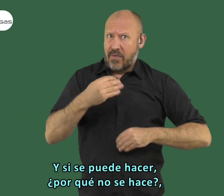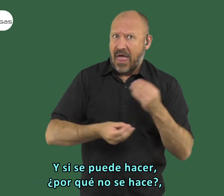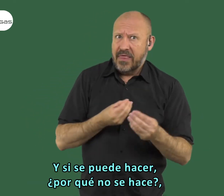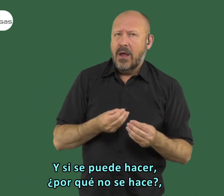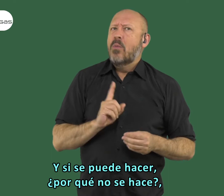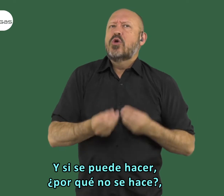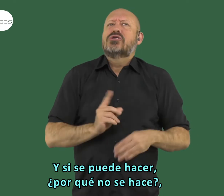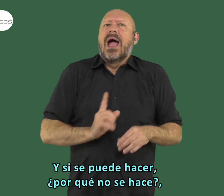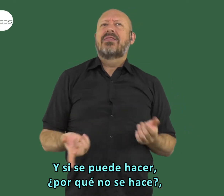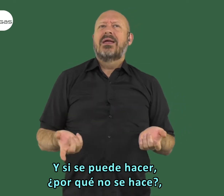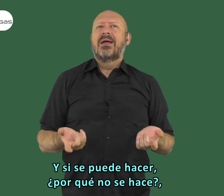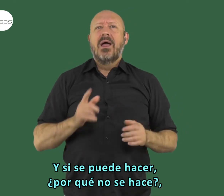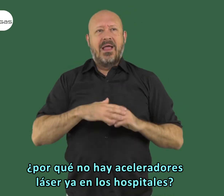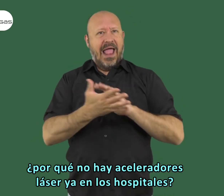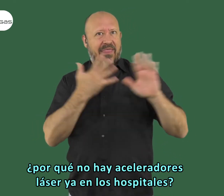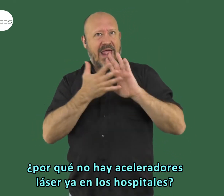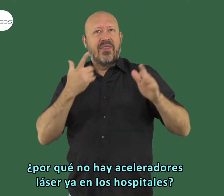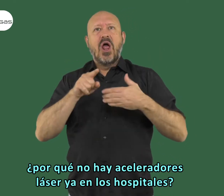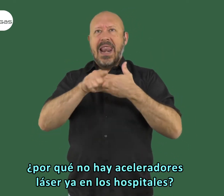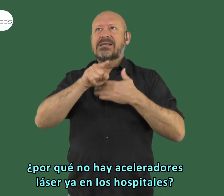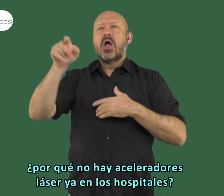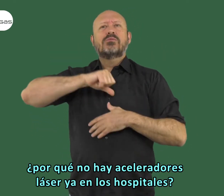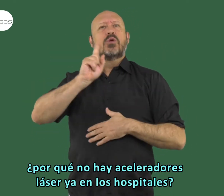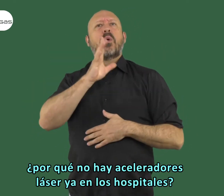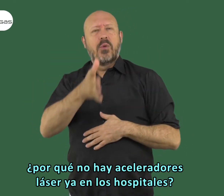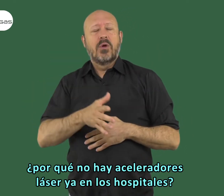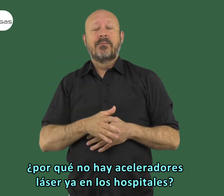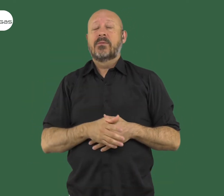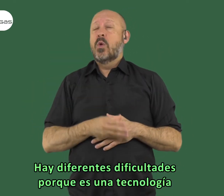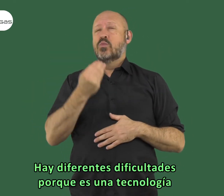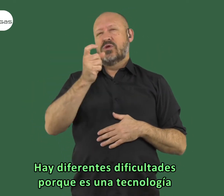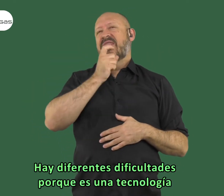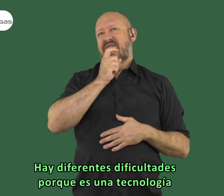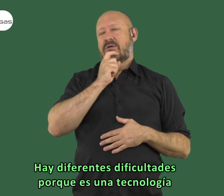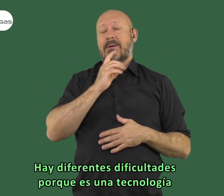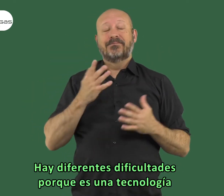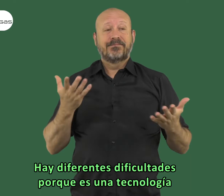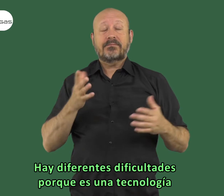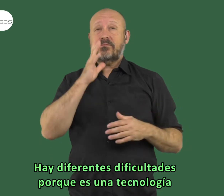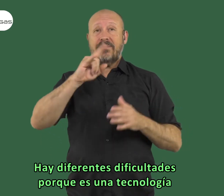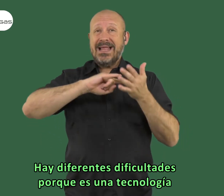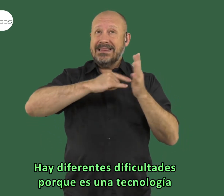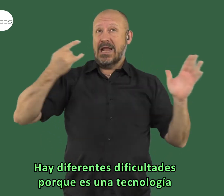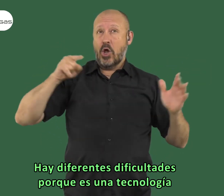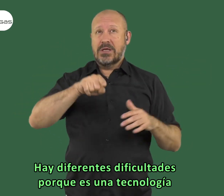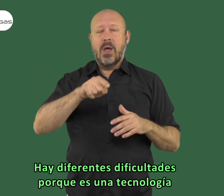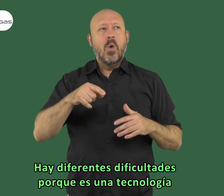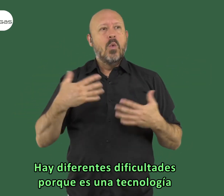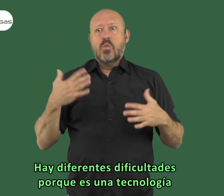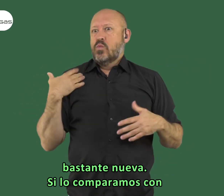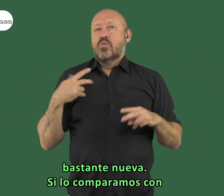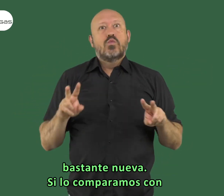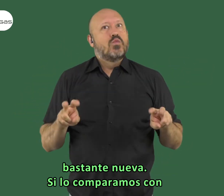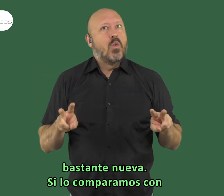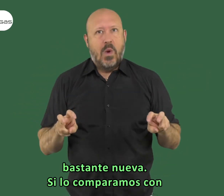y si se puede hacer, ¿por qué no se hace? ¿Por qué no hay aceleradores láser ya en los hospitales? Hay diferentes dificultades porque es una